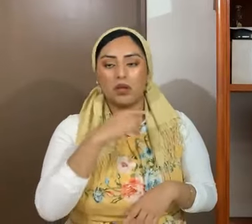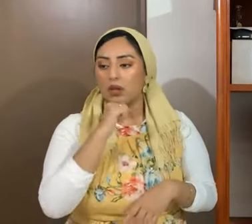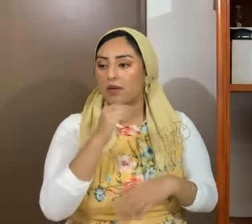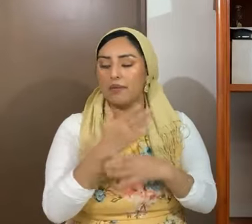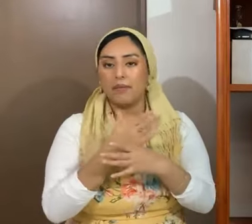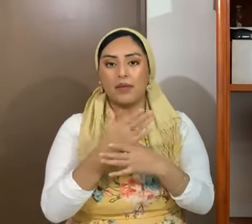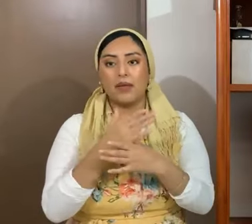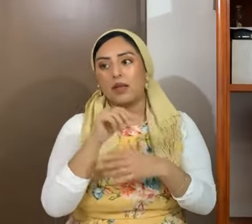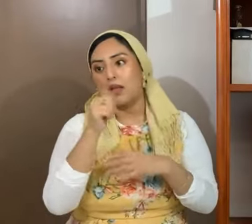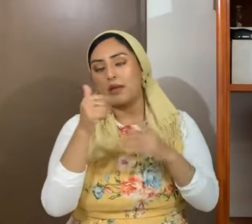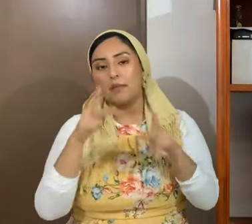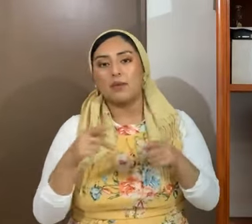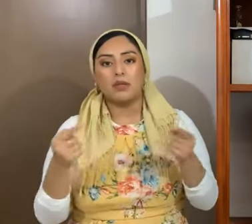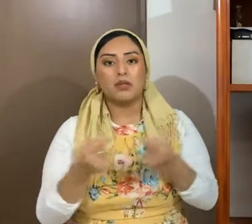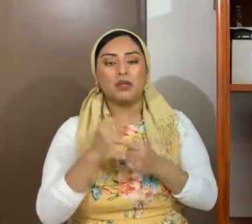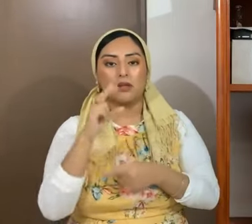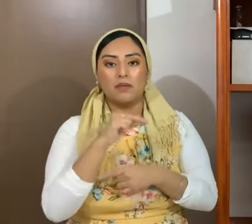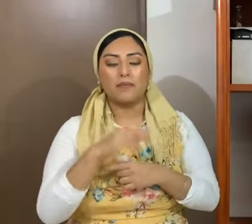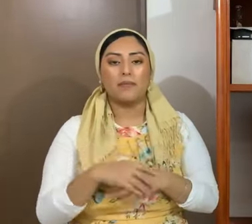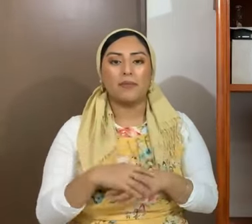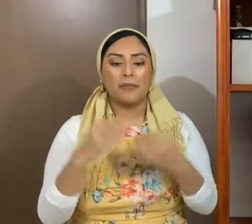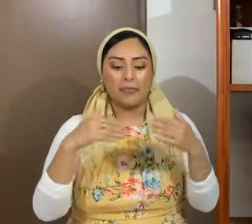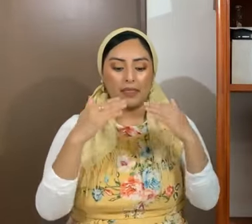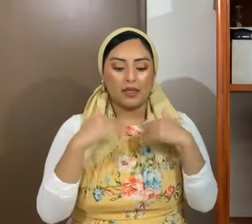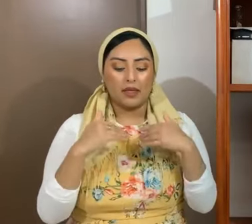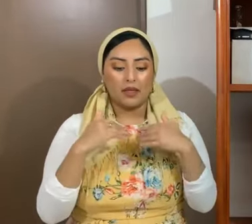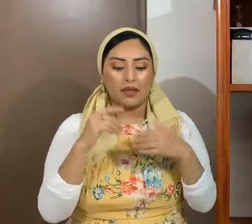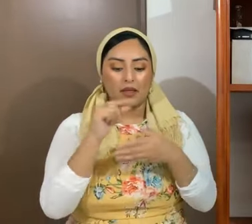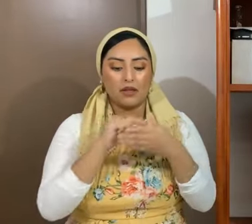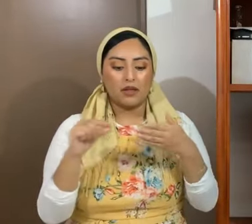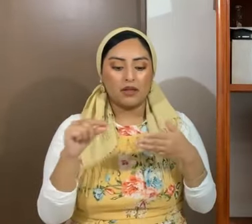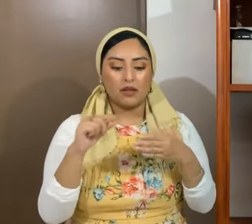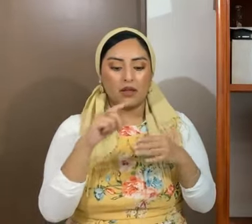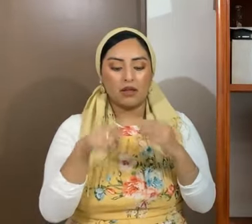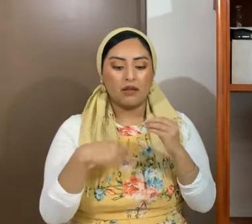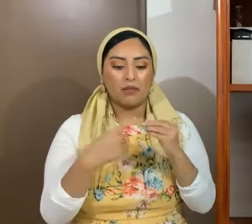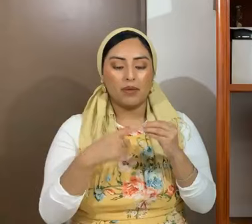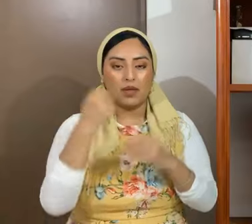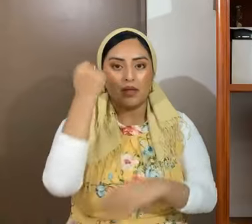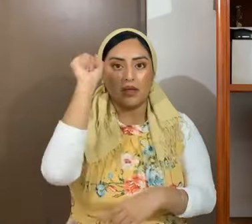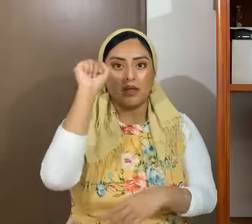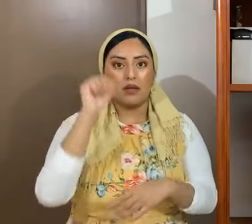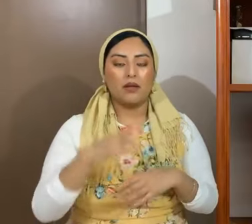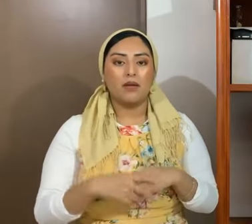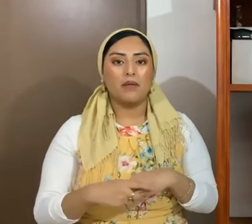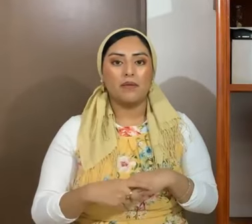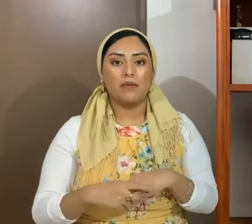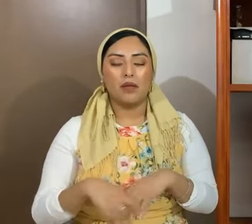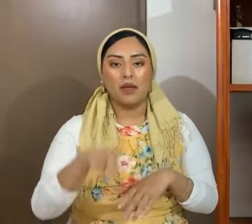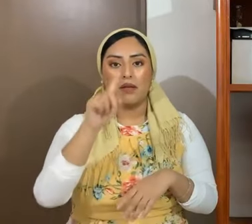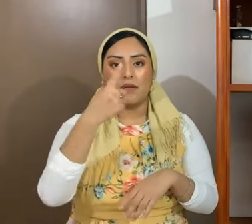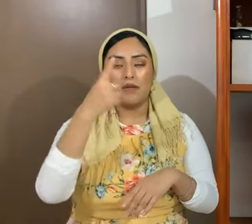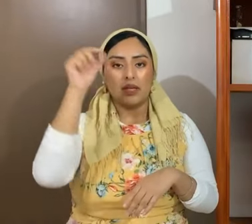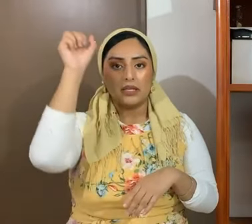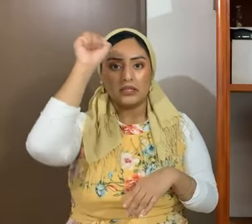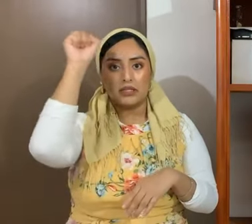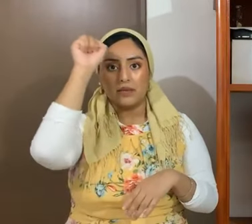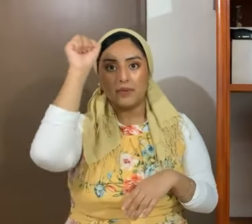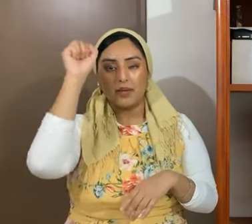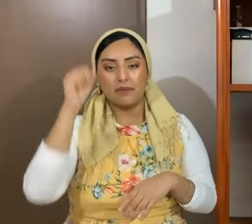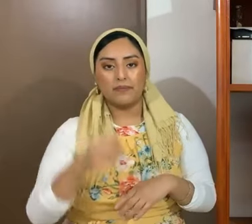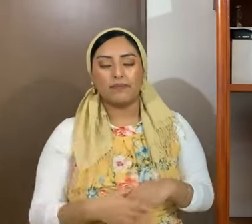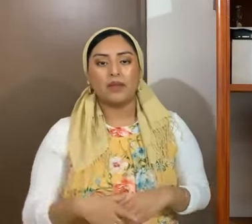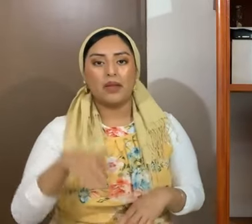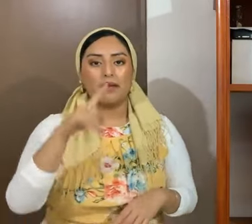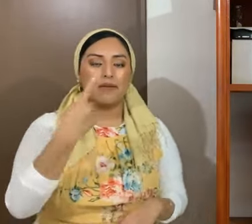de pecados ajenos. Levítico 5:1. Vamos a ver estas citas acerca de la rebelión. Vamos aquí atrás a Primera de Samuel. Vamos